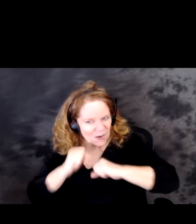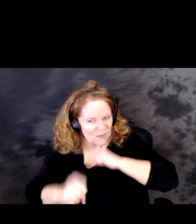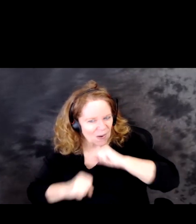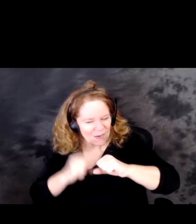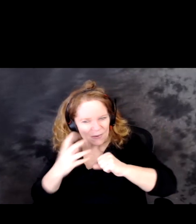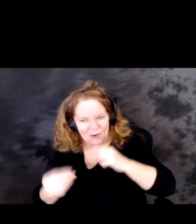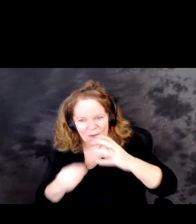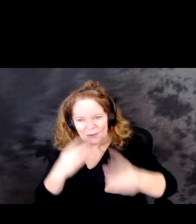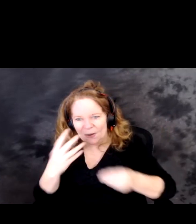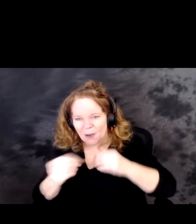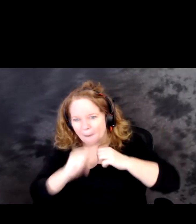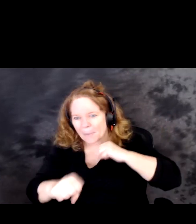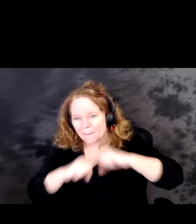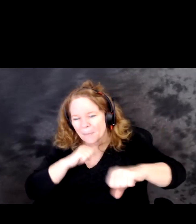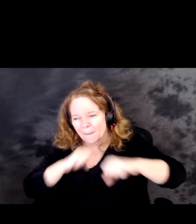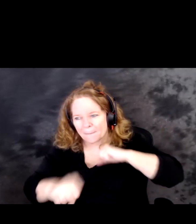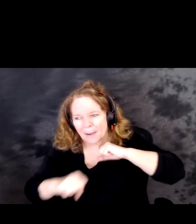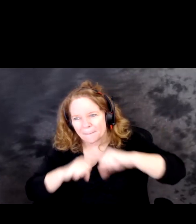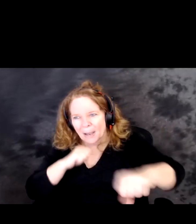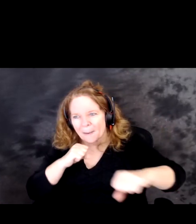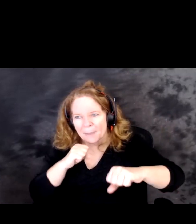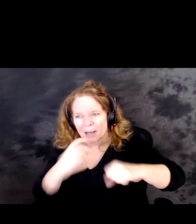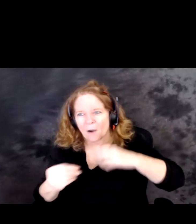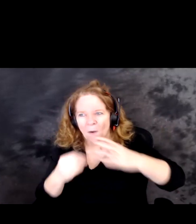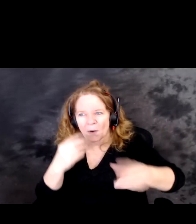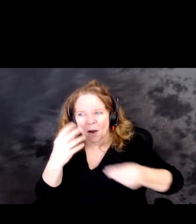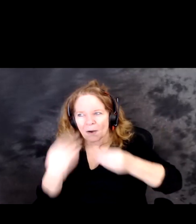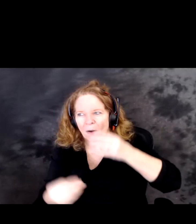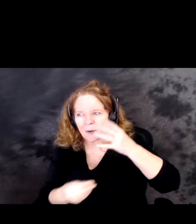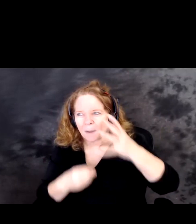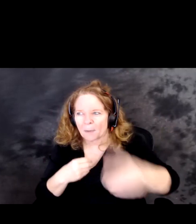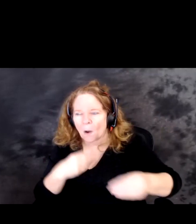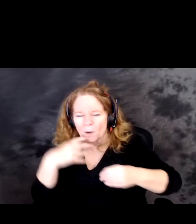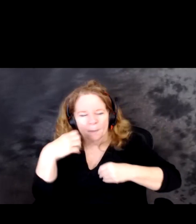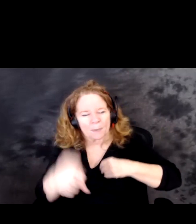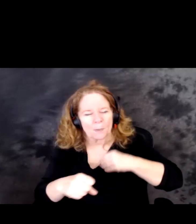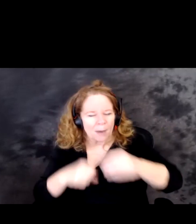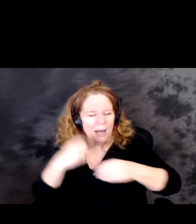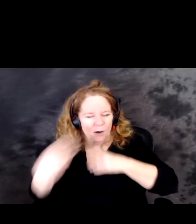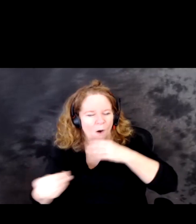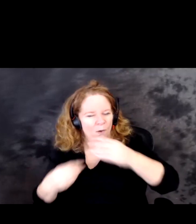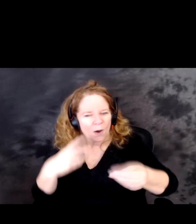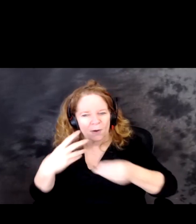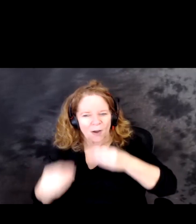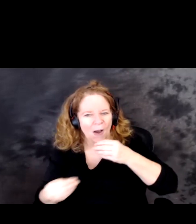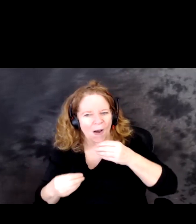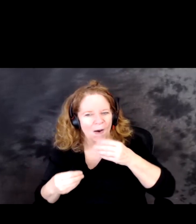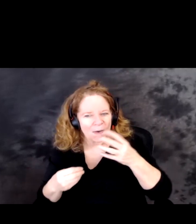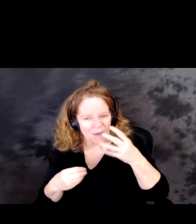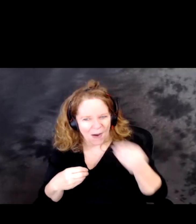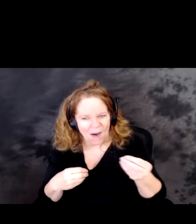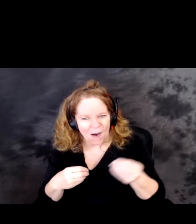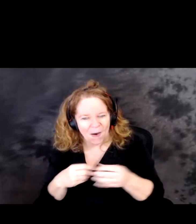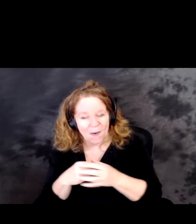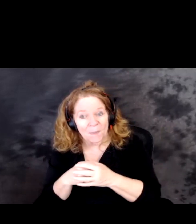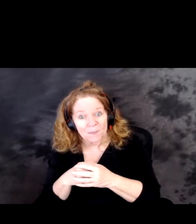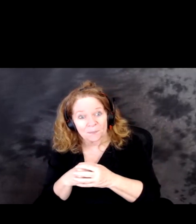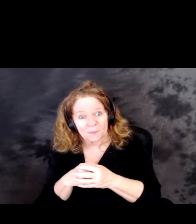Vamos, vamos, vamos, vamos con un boom, boom, boom. Vamos, boom, vamos, vamos, boom, boom, boom.